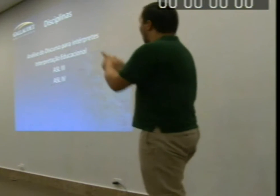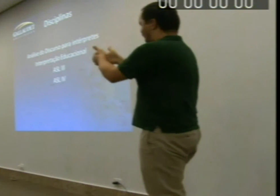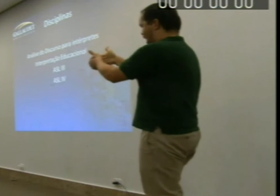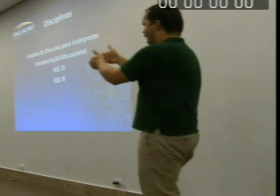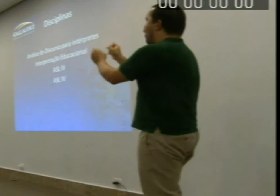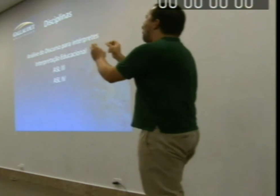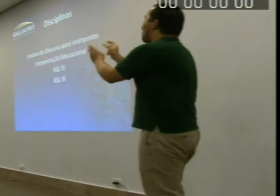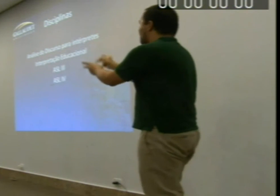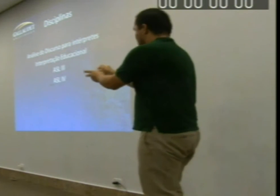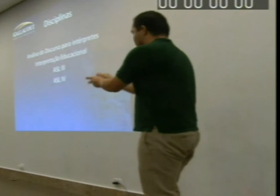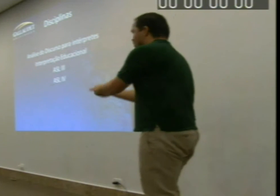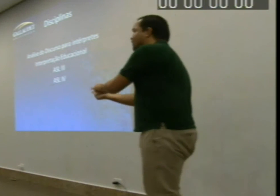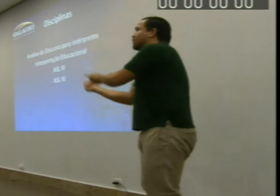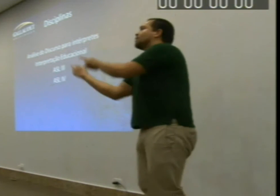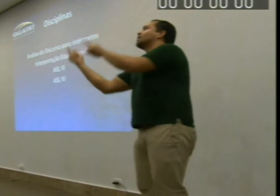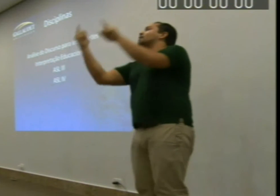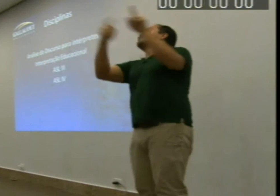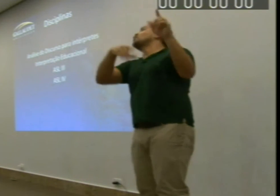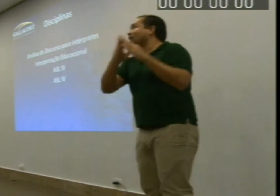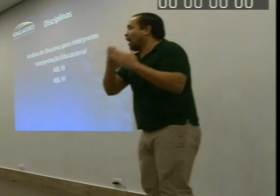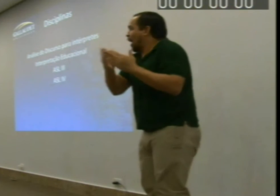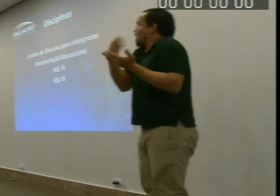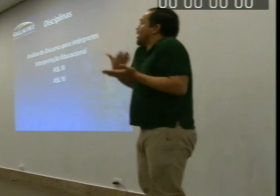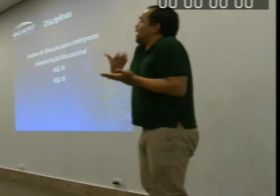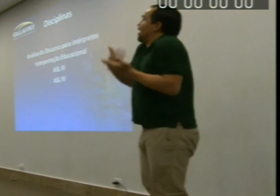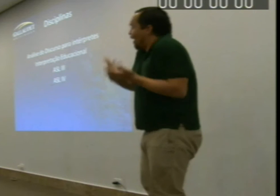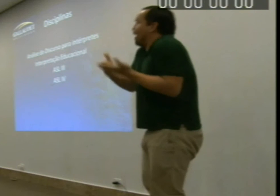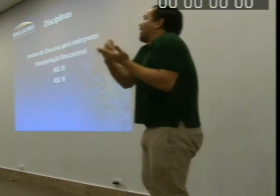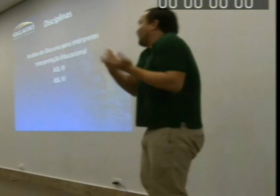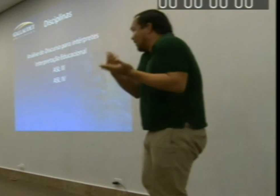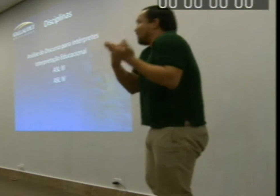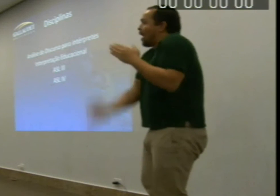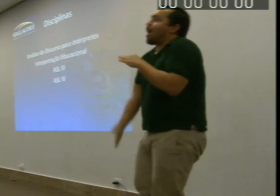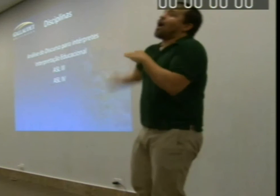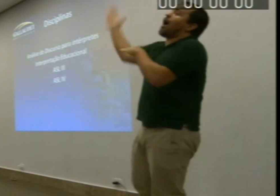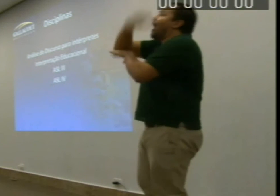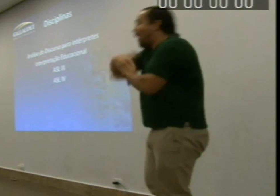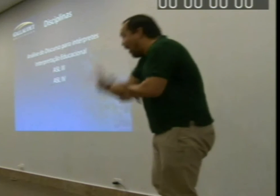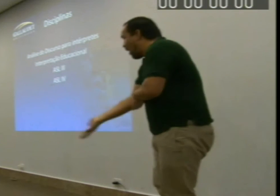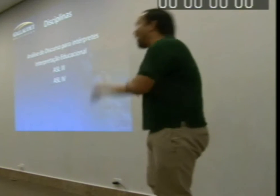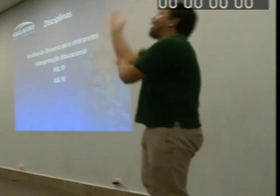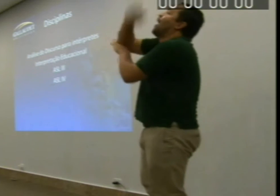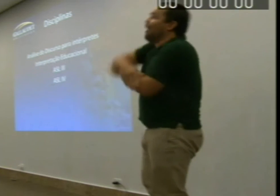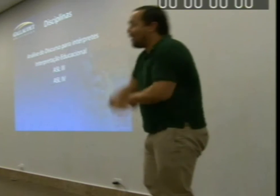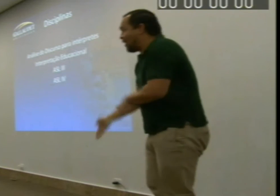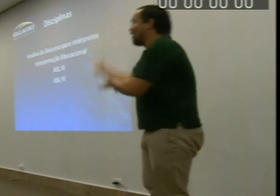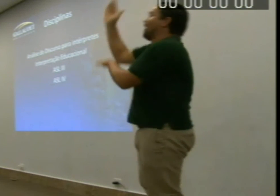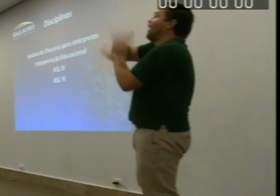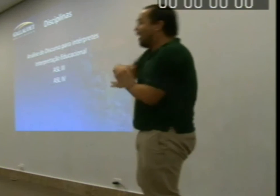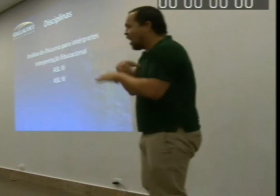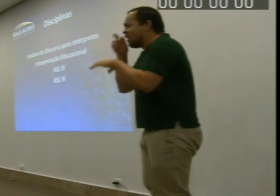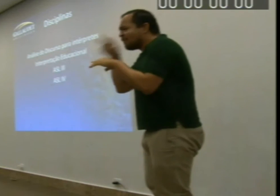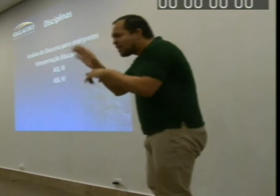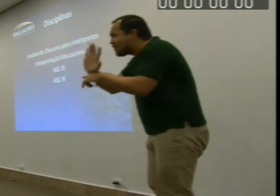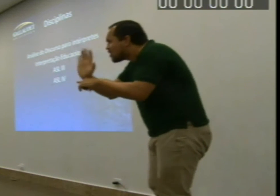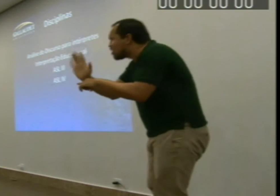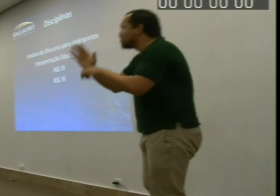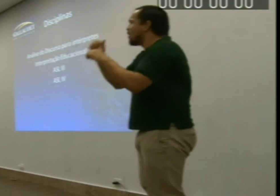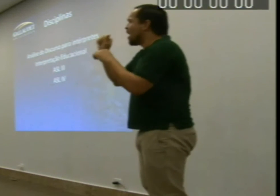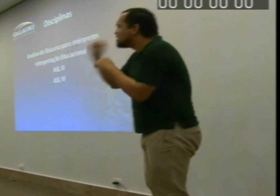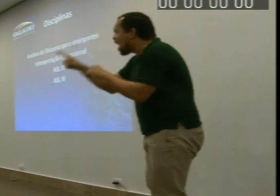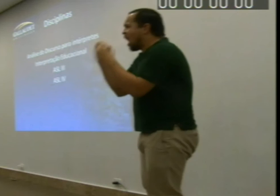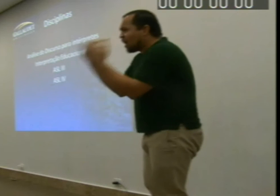depois de duas semanas consegui organizar voltei para casa estudei até me acabar de madrugada o dia inteiro noite